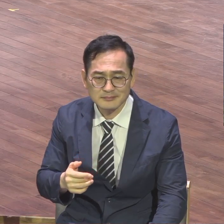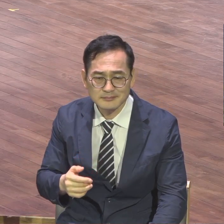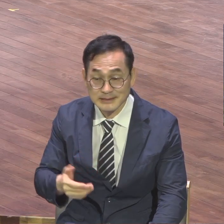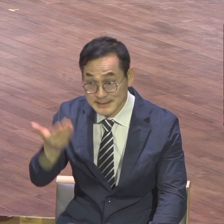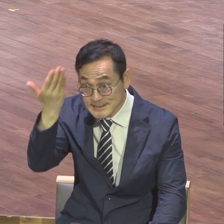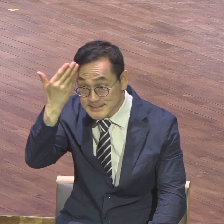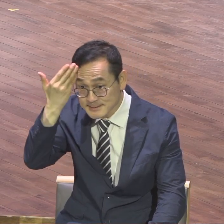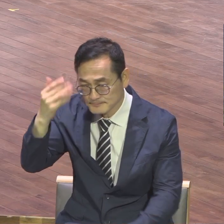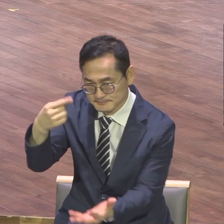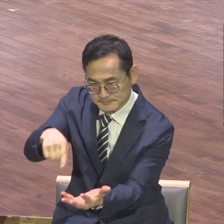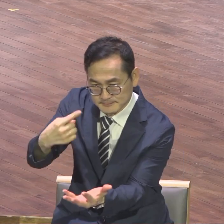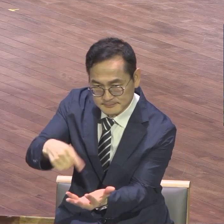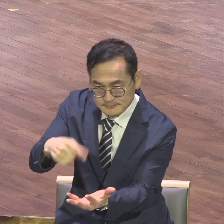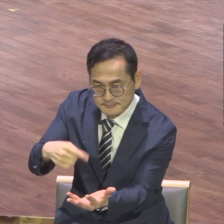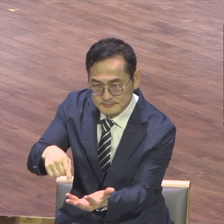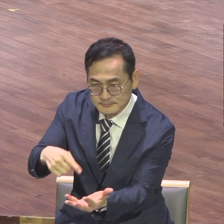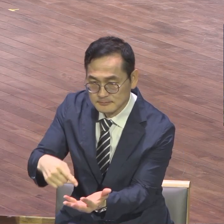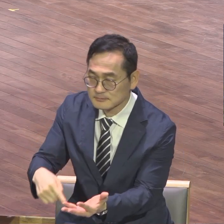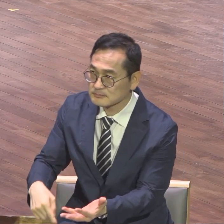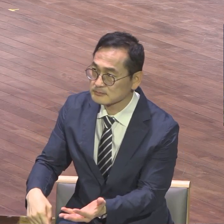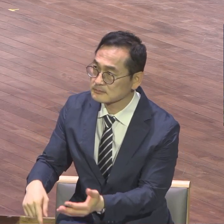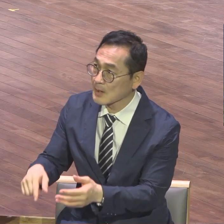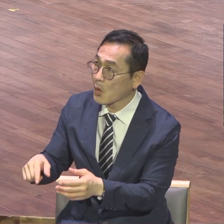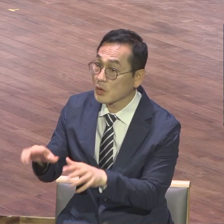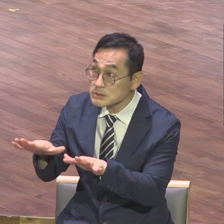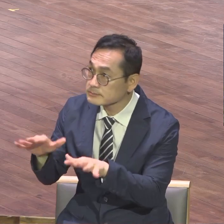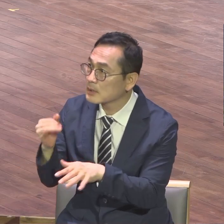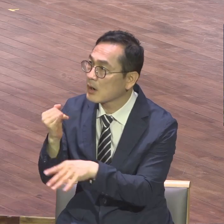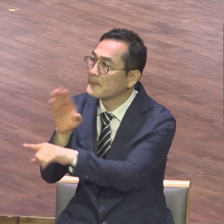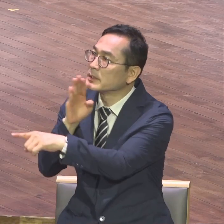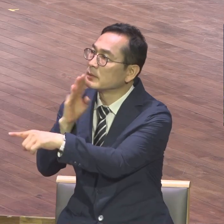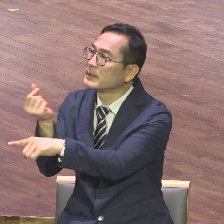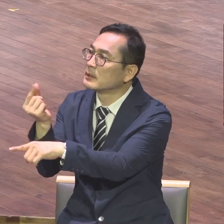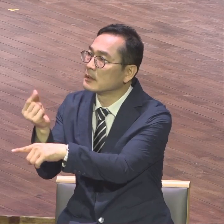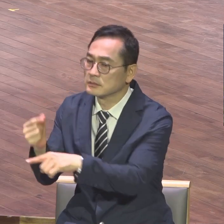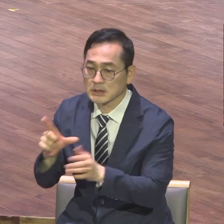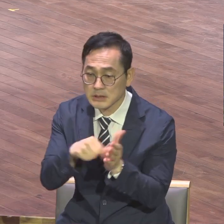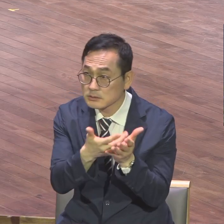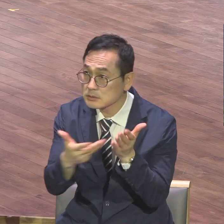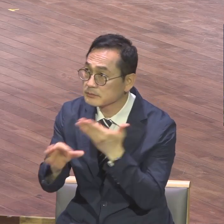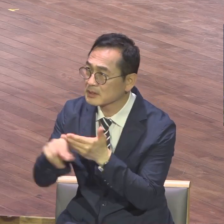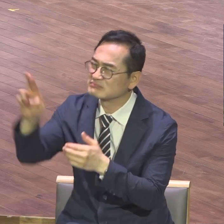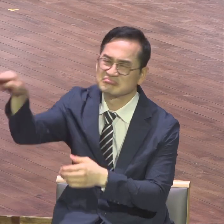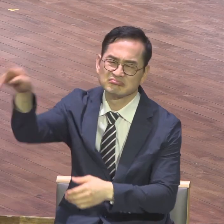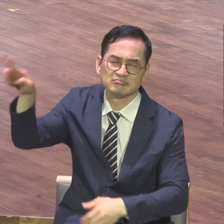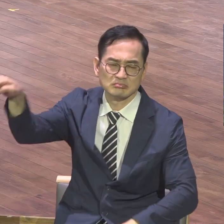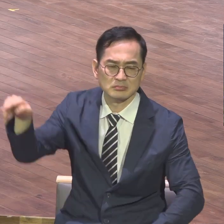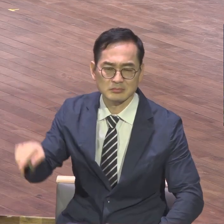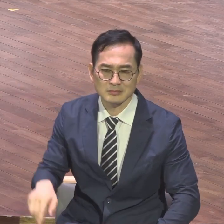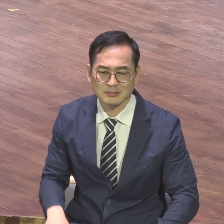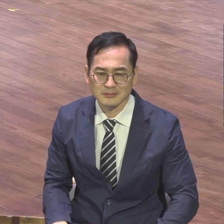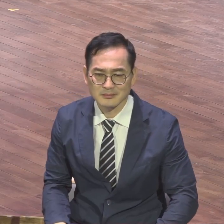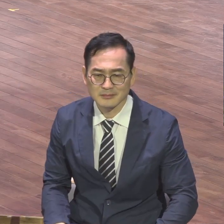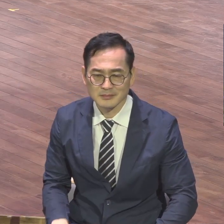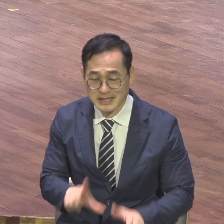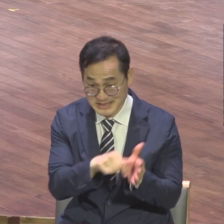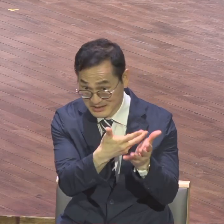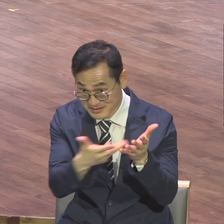오늘은 맞는데 내일은 틀리는 수가 있어요. 세상 지식이 그렇습니다. 시대 흘러가면서 쓸모없는 지식으로